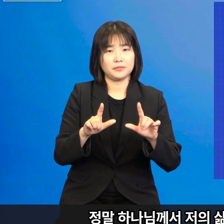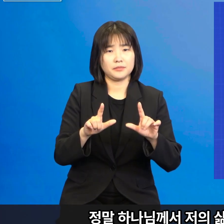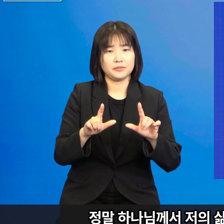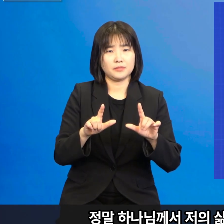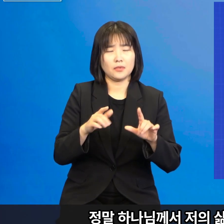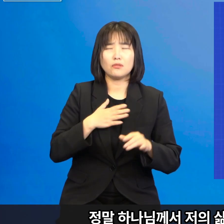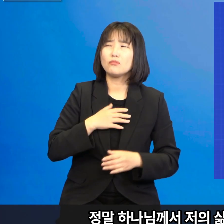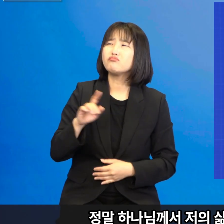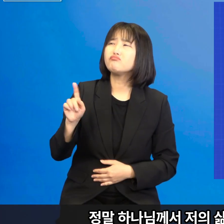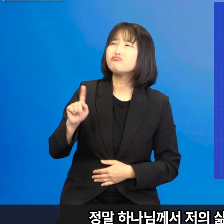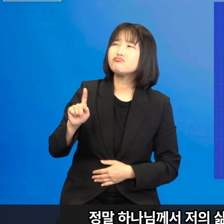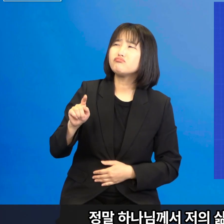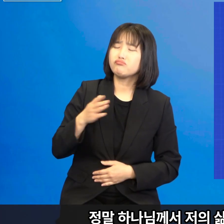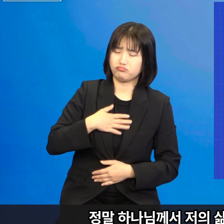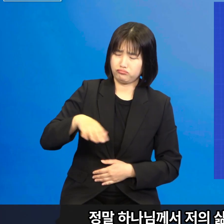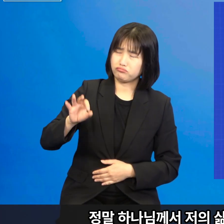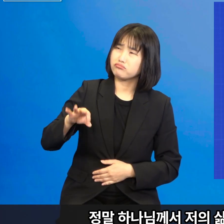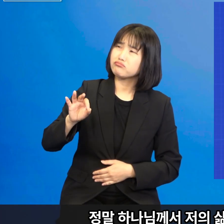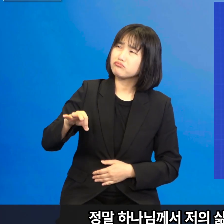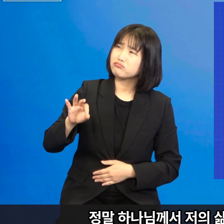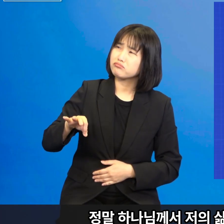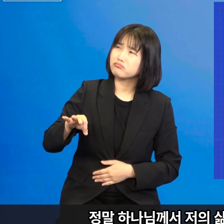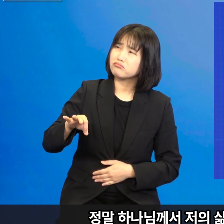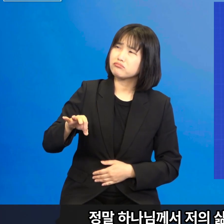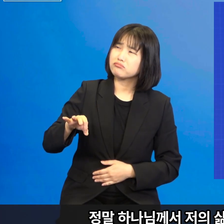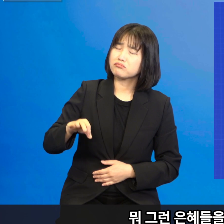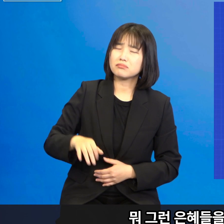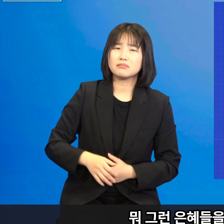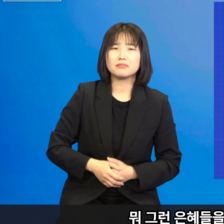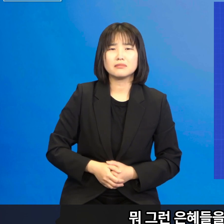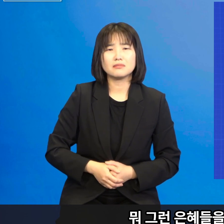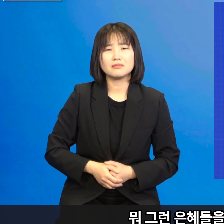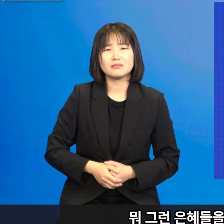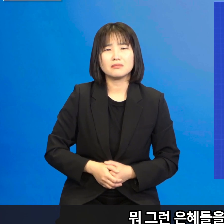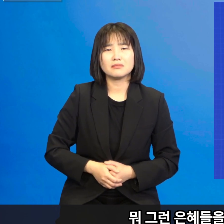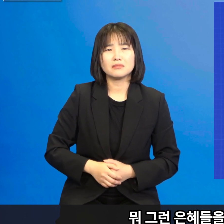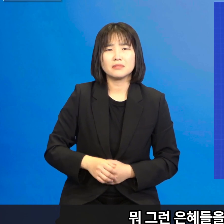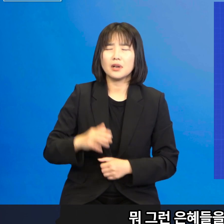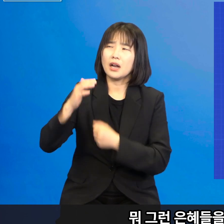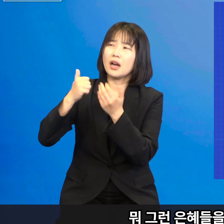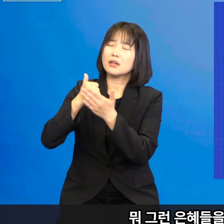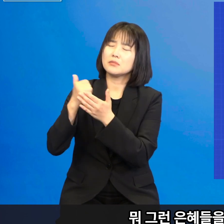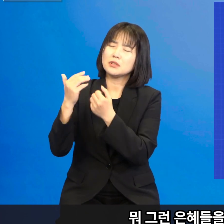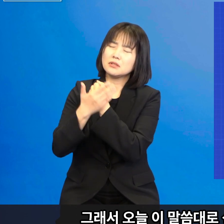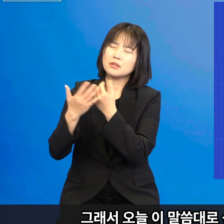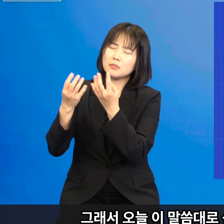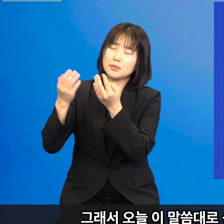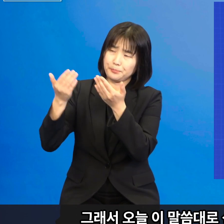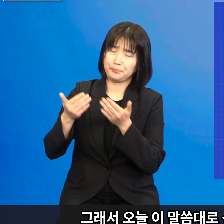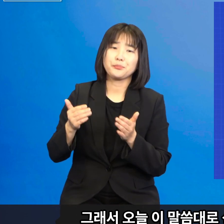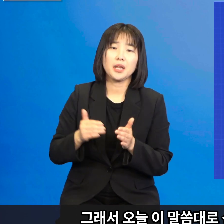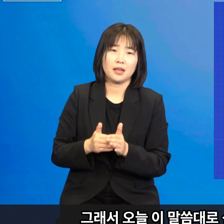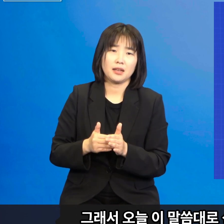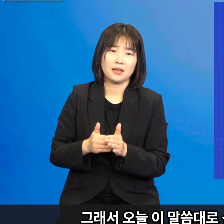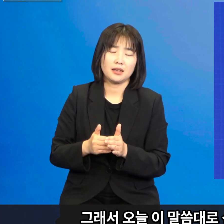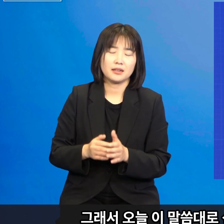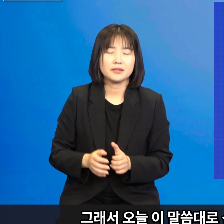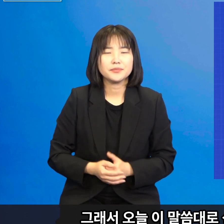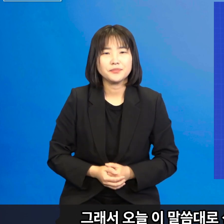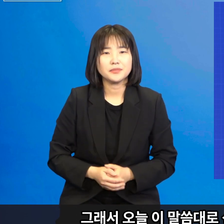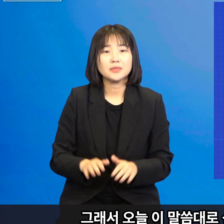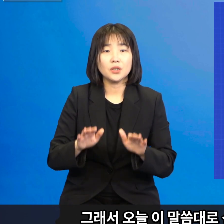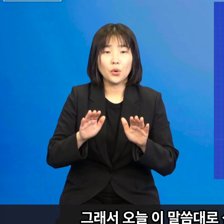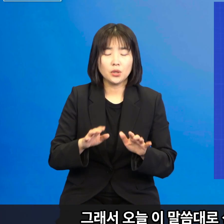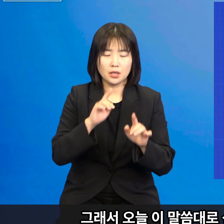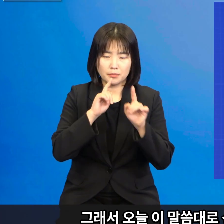제가 무엇이간데요. 제가 무엇이간데. 그런 은혜들을 참 많이 주셨어요. 그래서 오늘